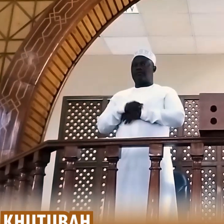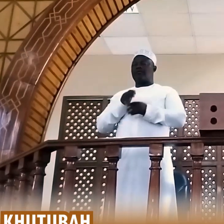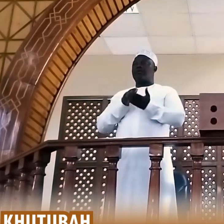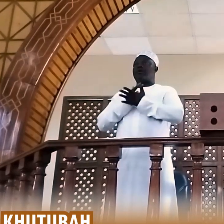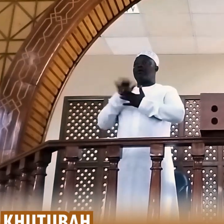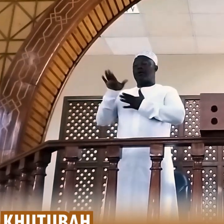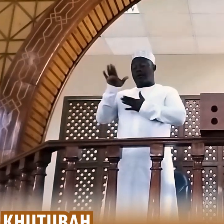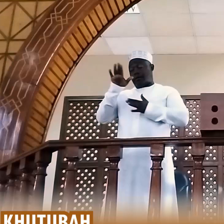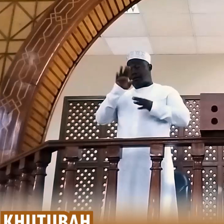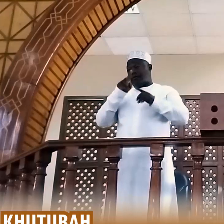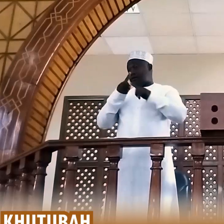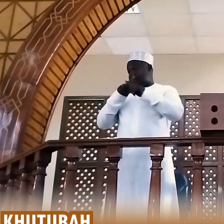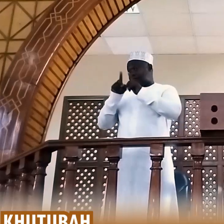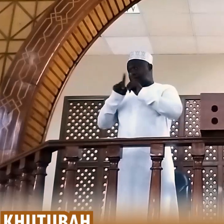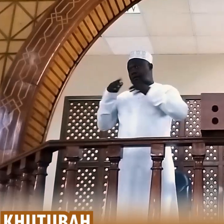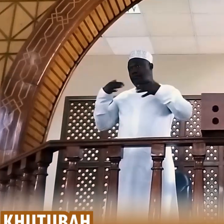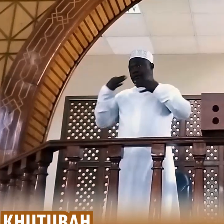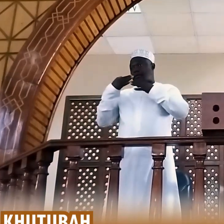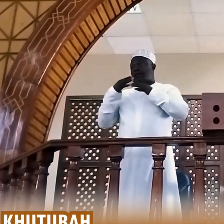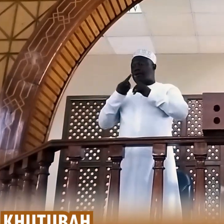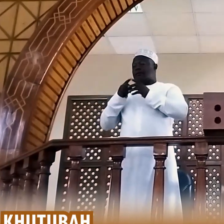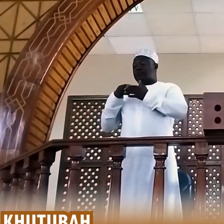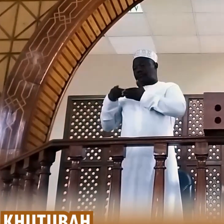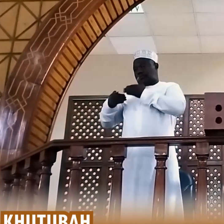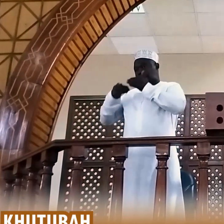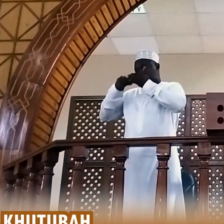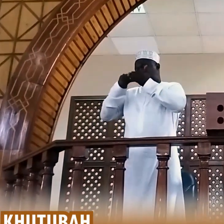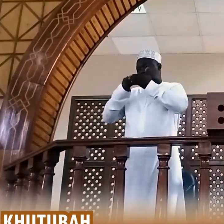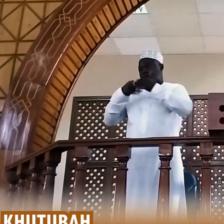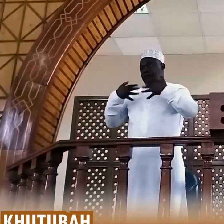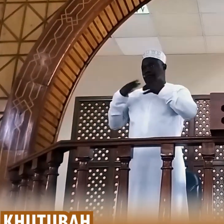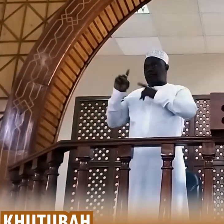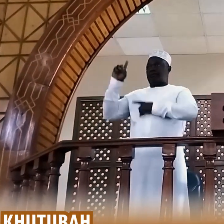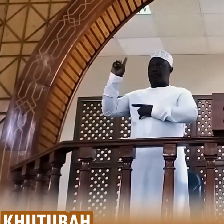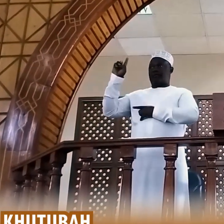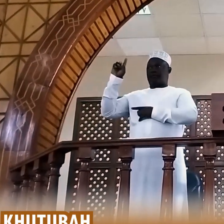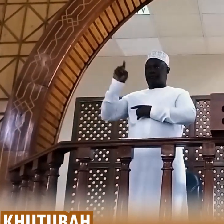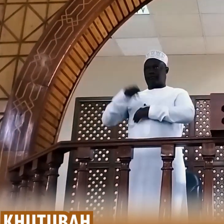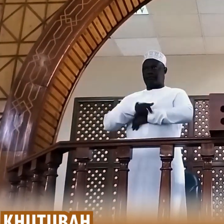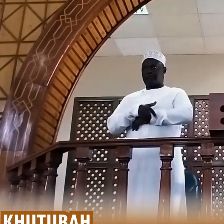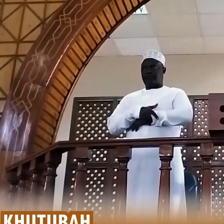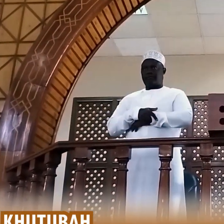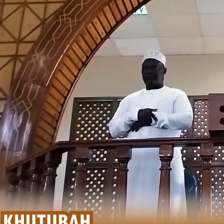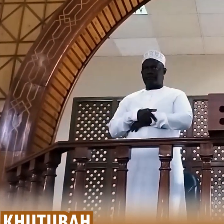واتقوا يومًا ترجعون فيه إلى الله